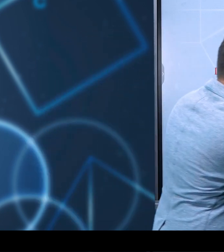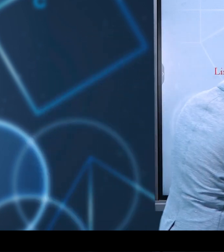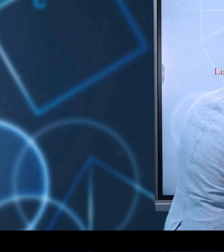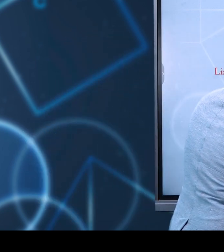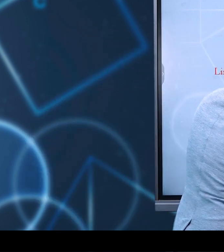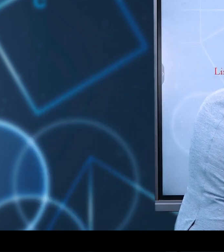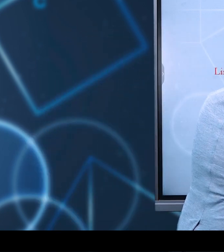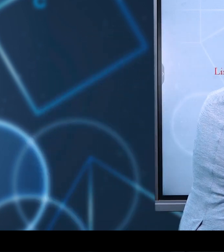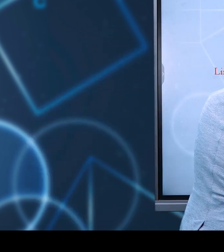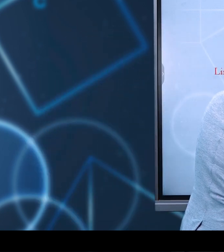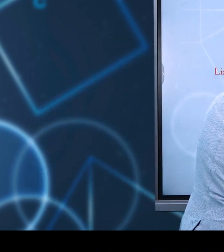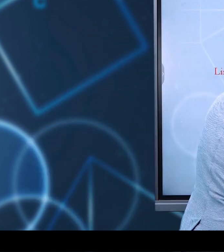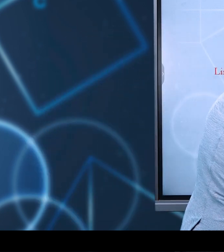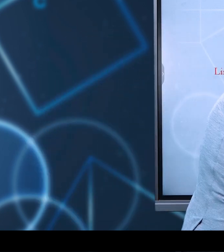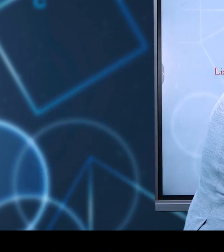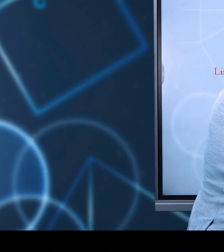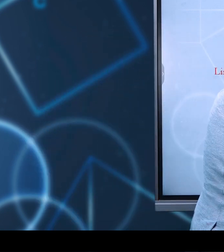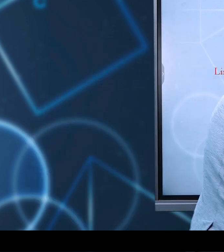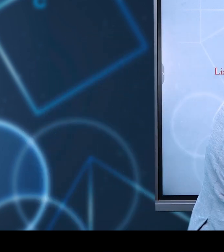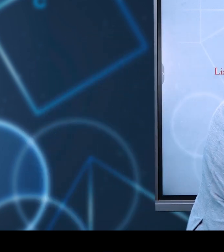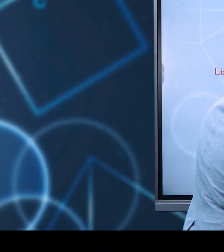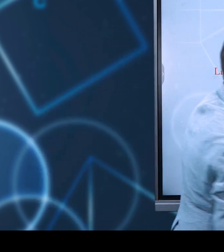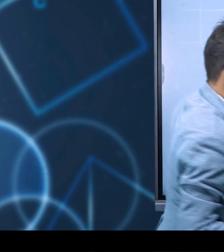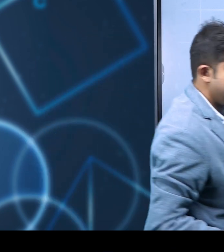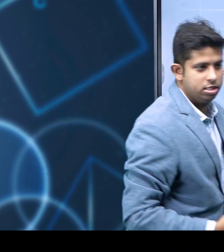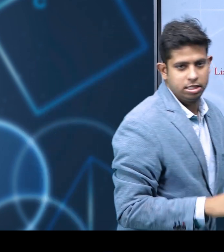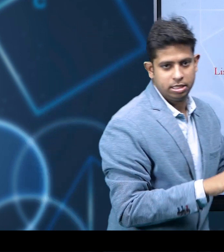3, 6, 9 आणि 12.